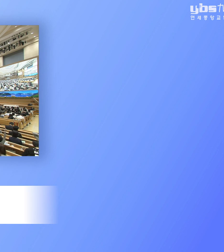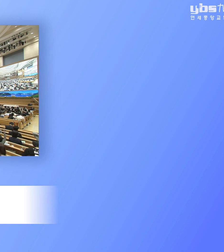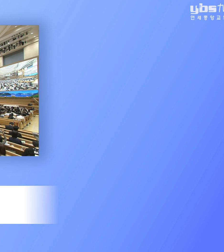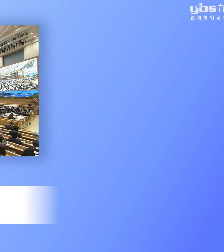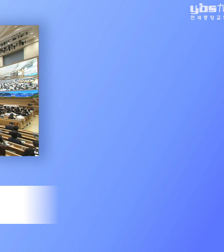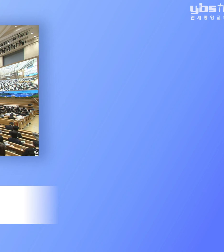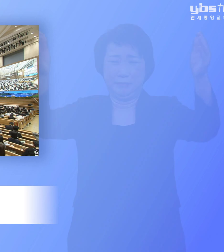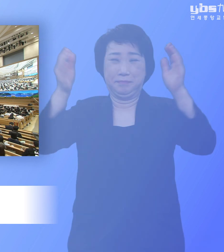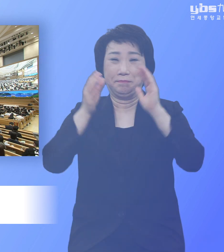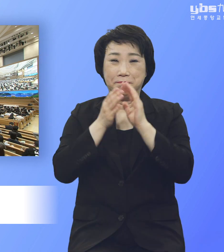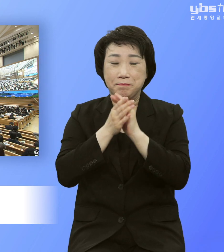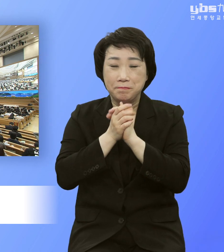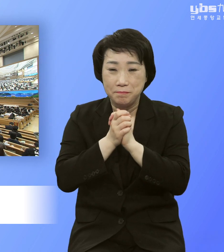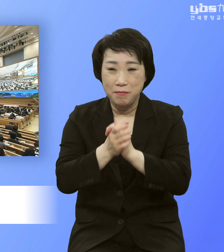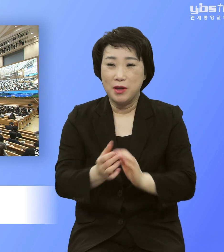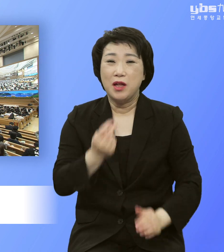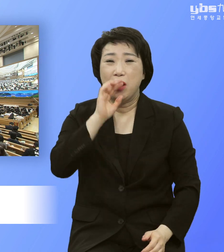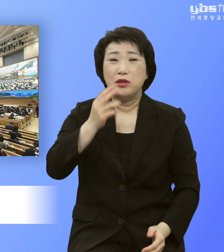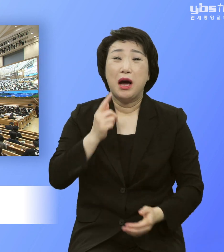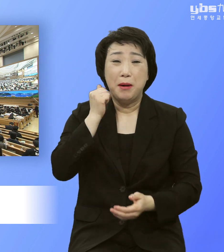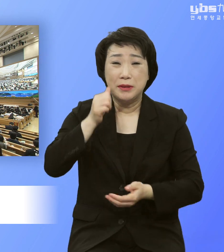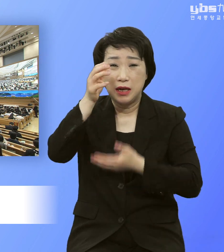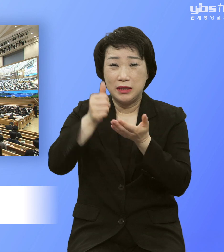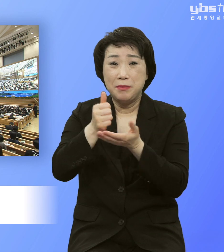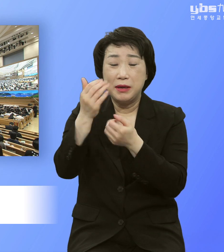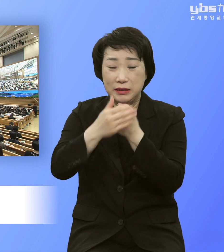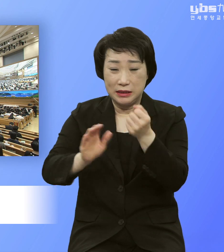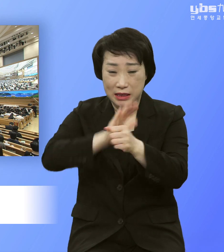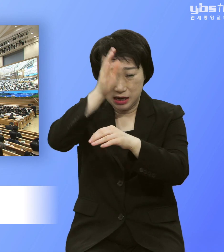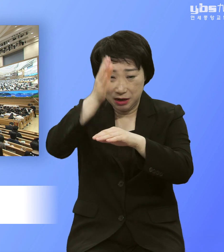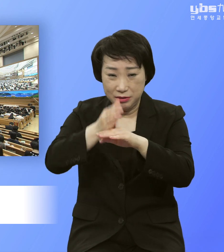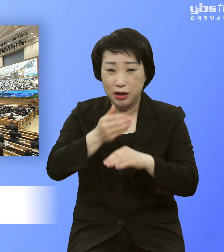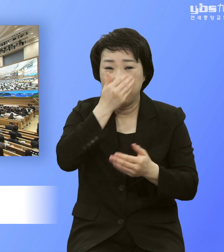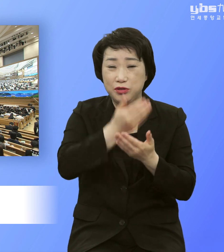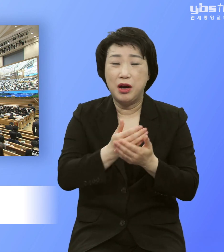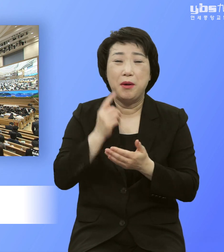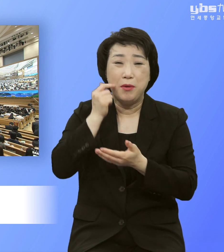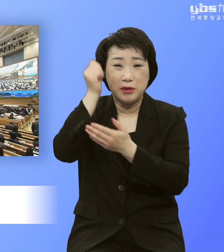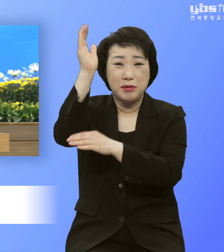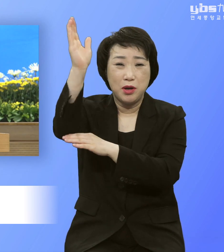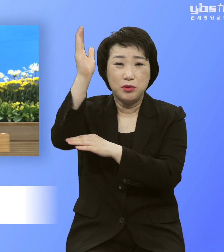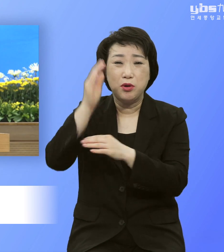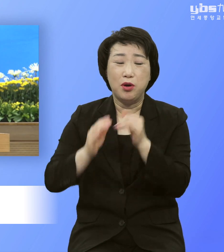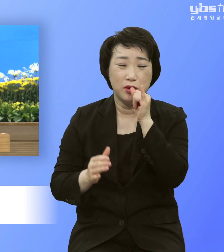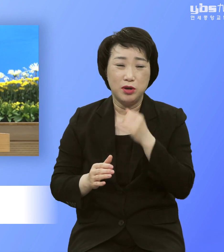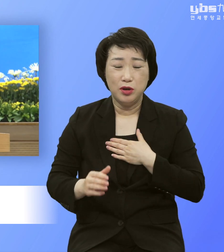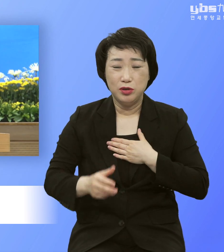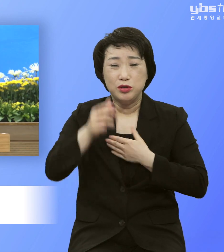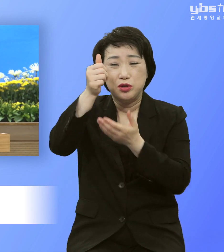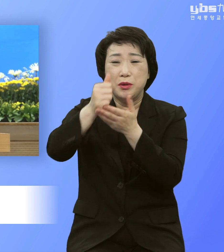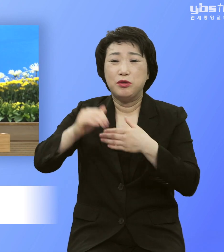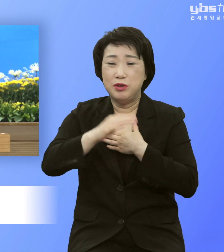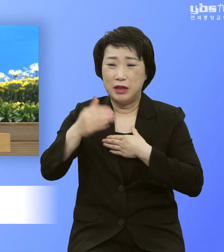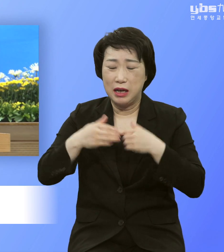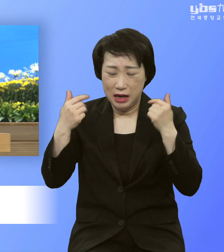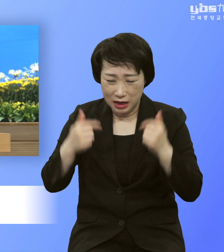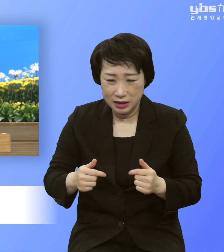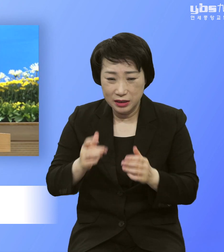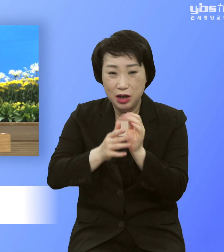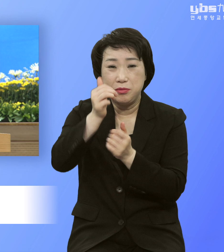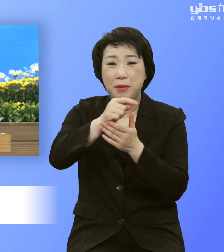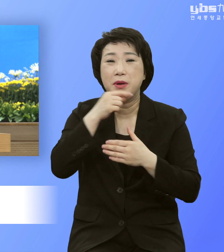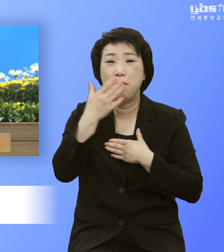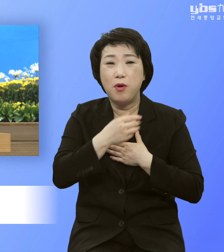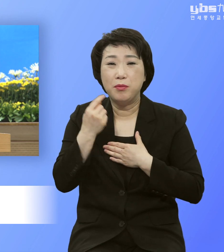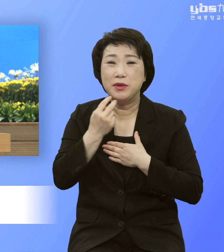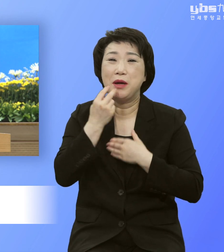연세가족 생명 되신 아버지 하나님 은혜와 사랑을 감사합니다. 귀한 강단을 통해 아버지 주님께서 우리에게 날마다 예수 그리스도의 피의 복음